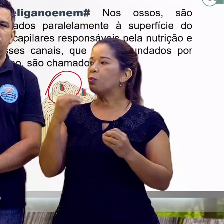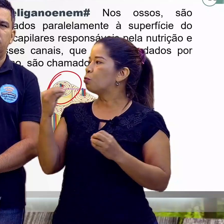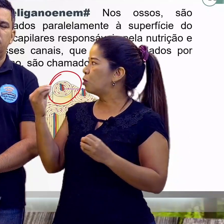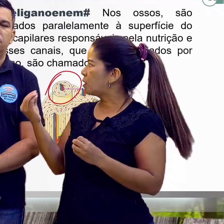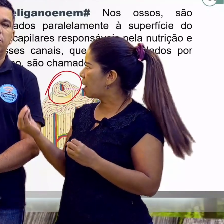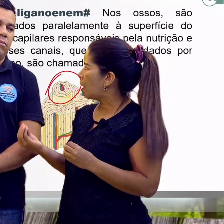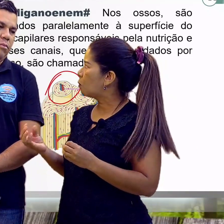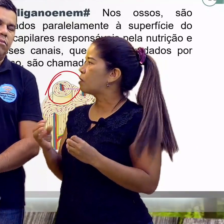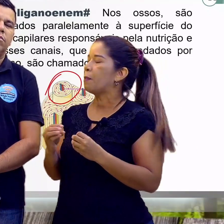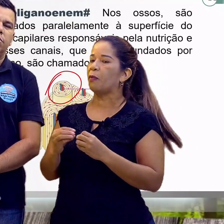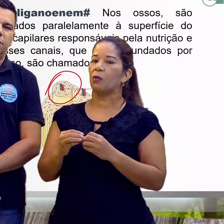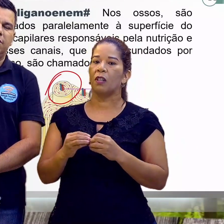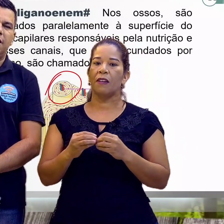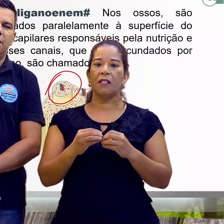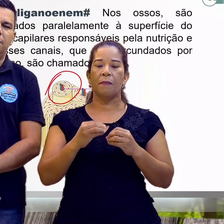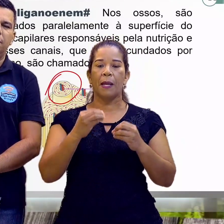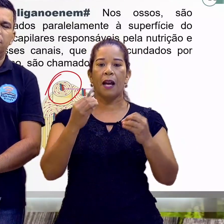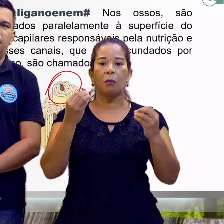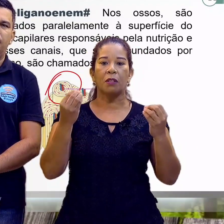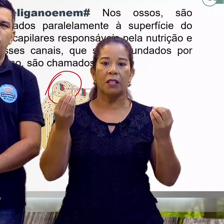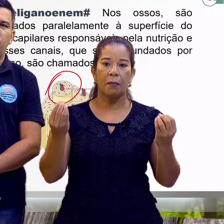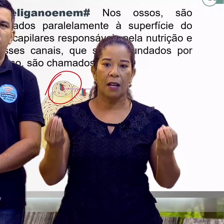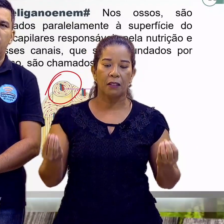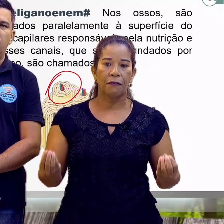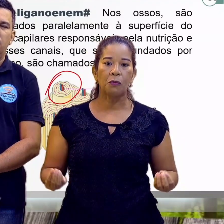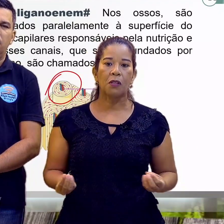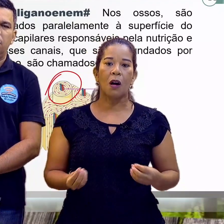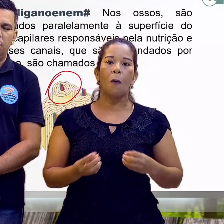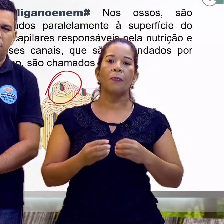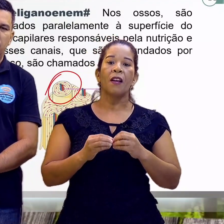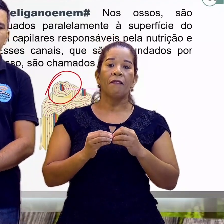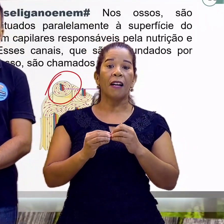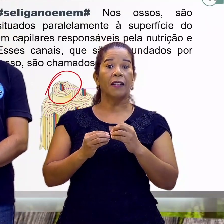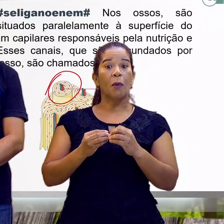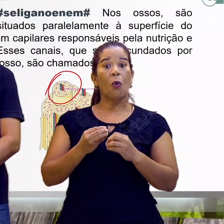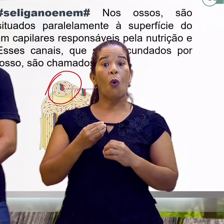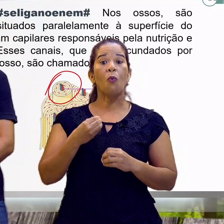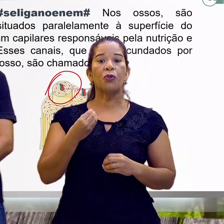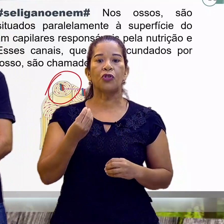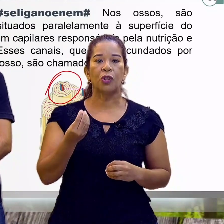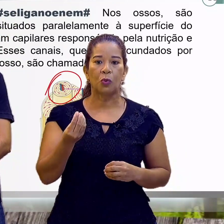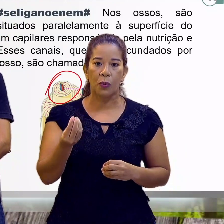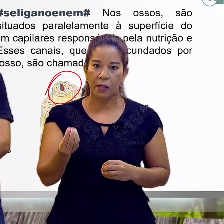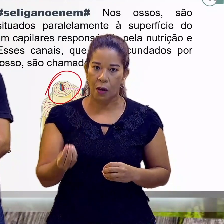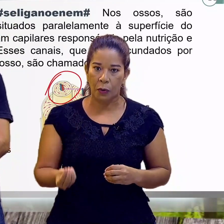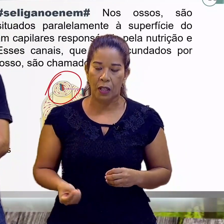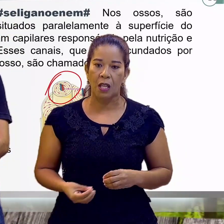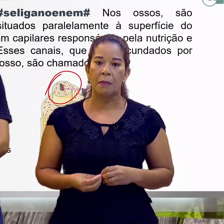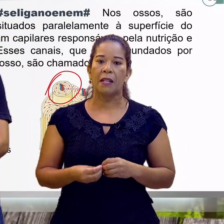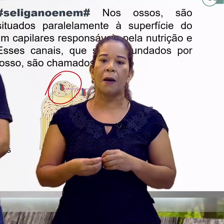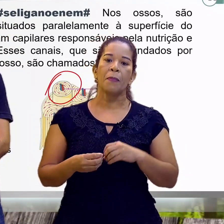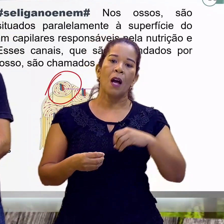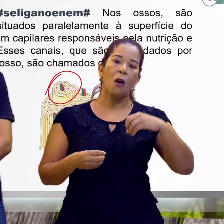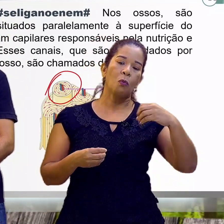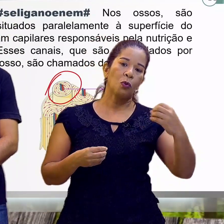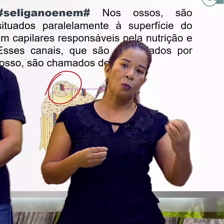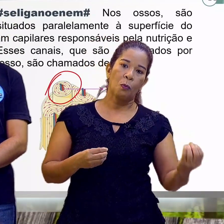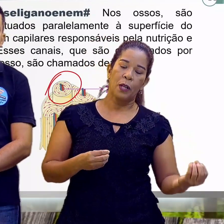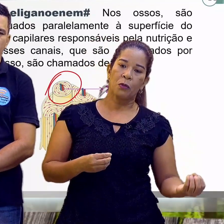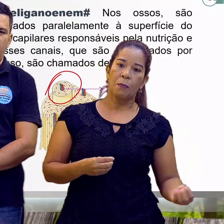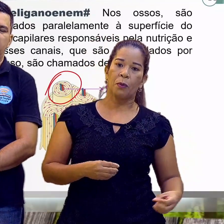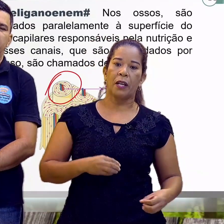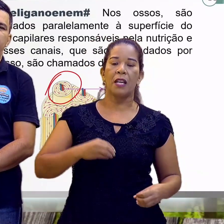um conjunto de células, né, professor? Que vai desempenhar uma determinada função, vai ter uma constituição química,